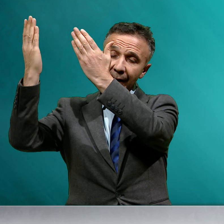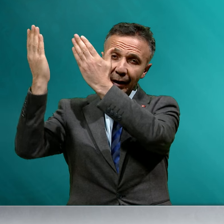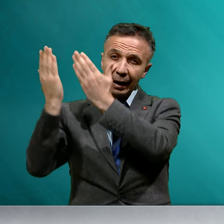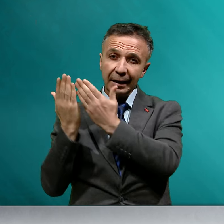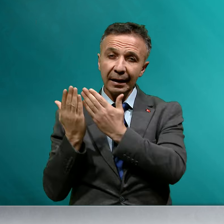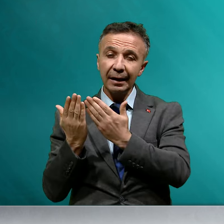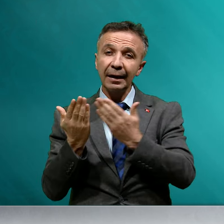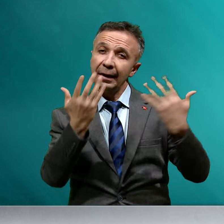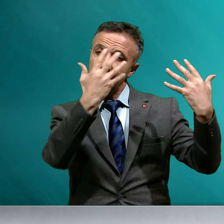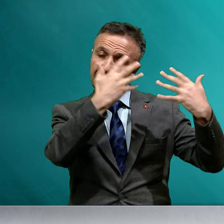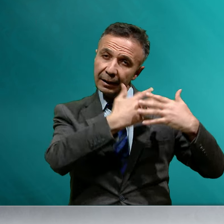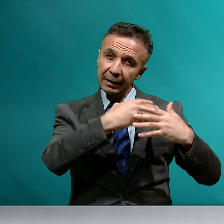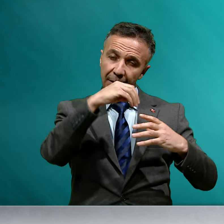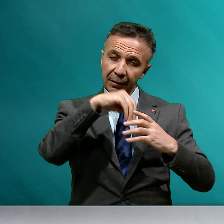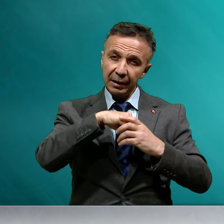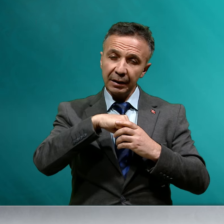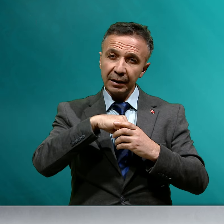mübarek olsun.